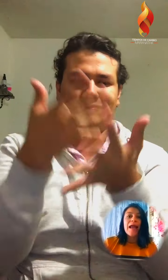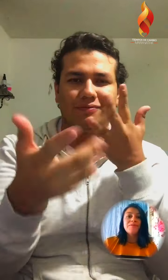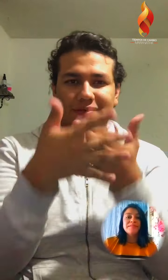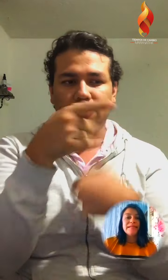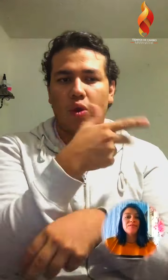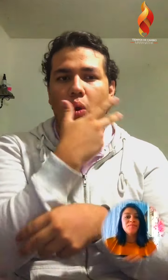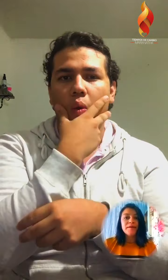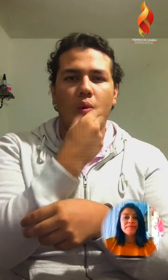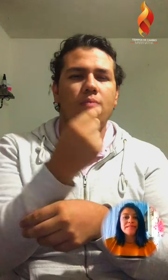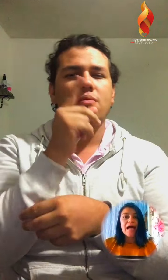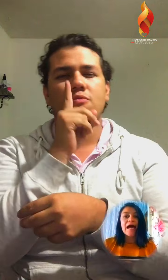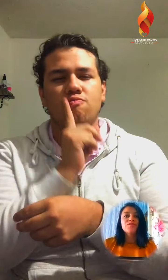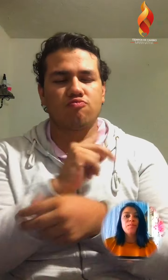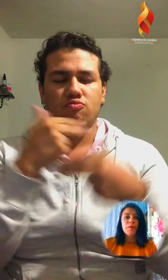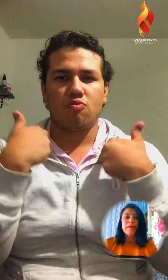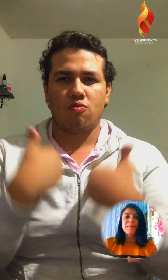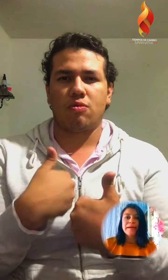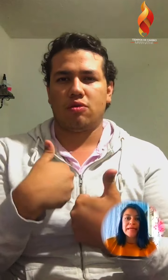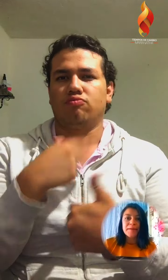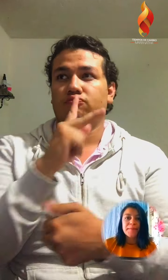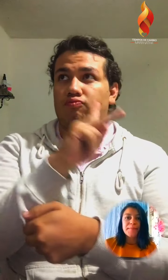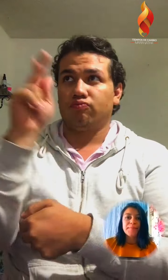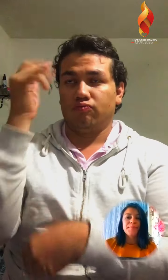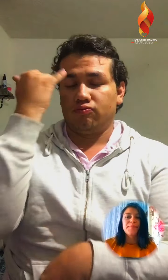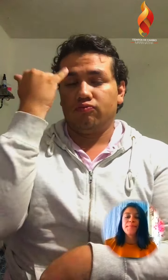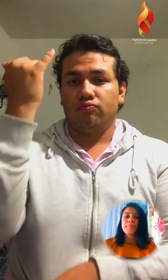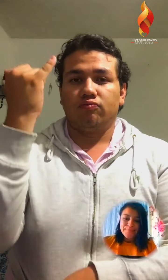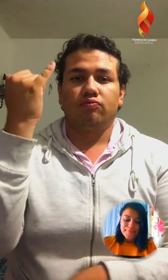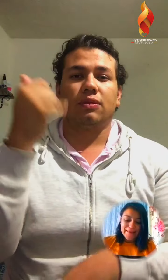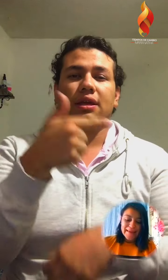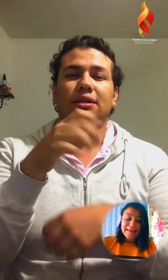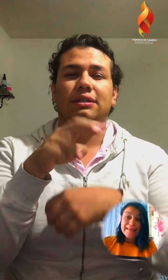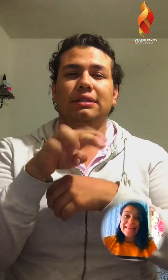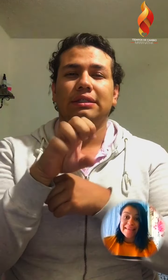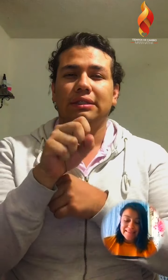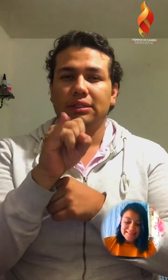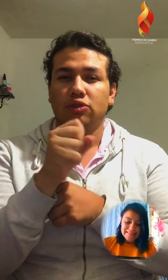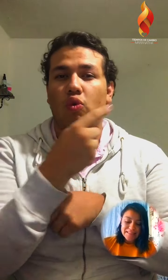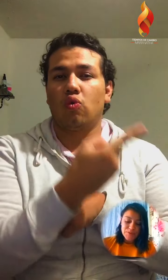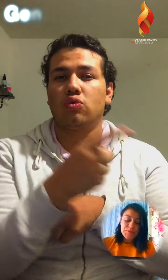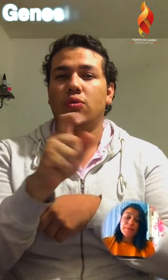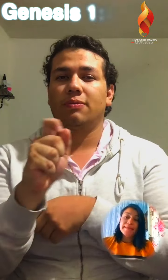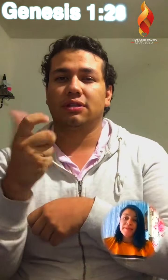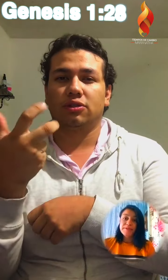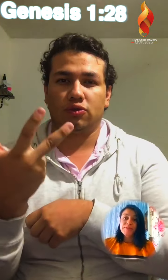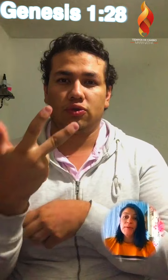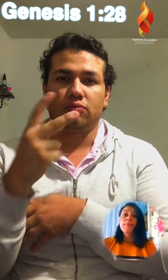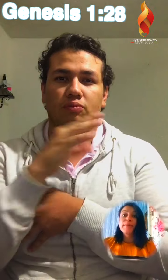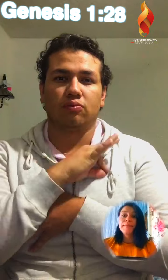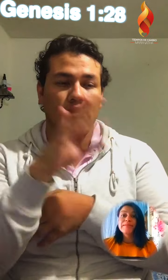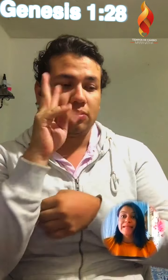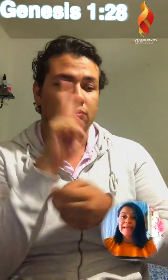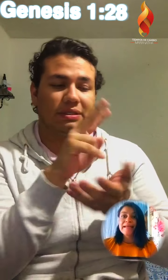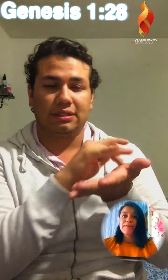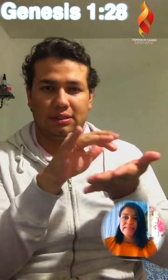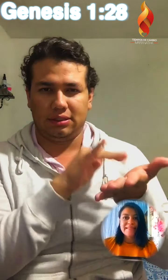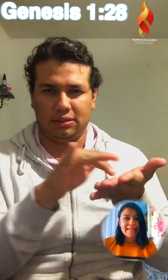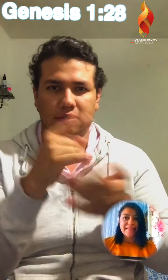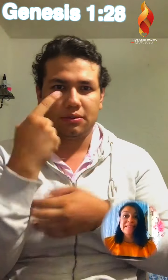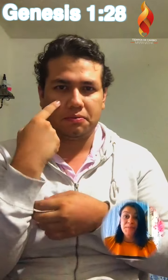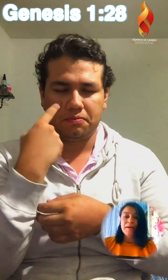creó a los seres humanos a su propia imagen. En Génesis 1:28 podemos leer